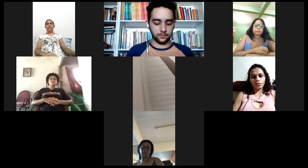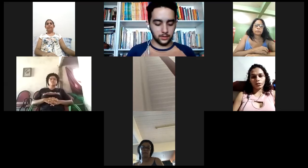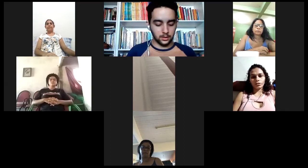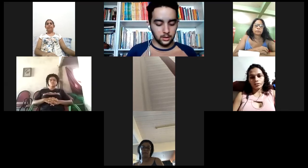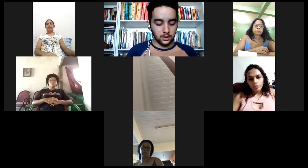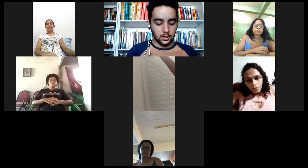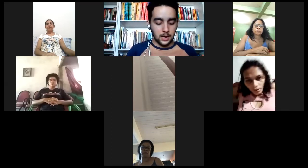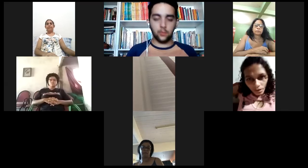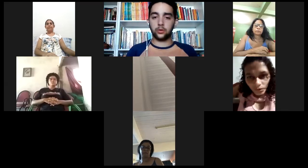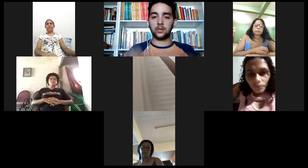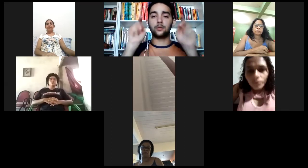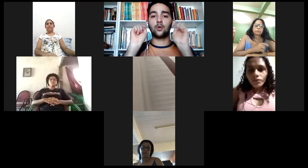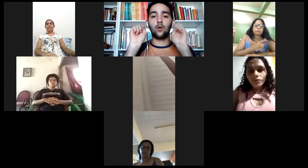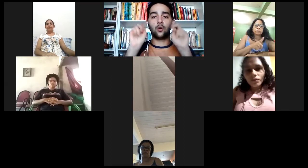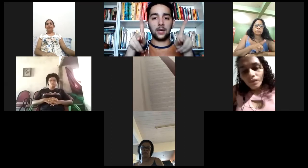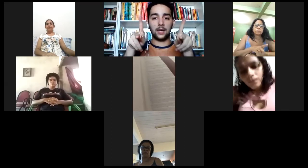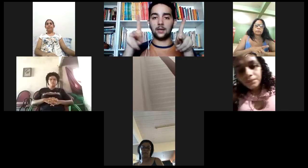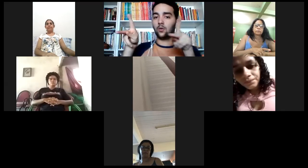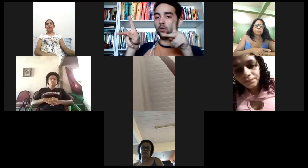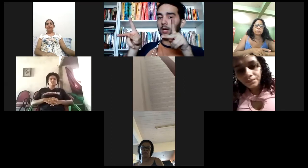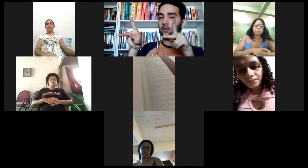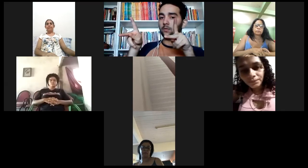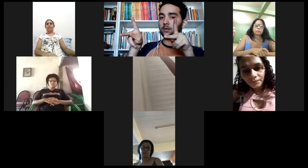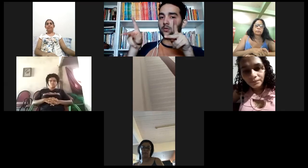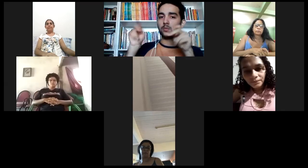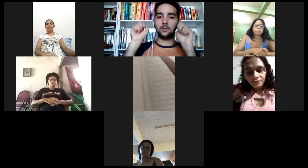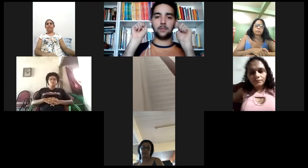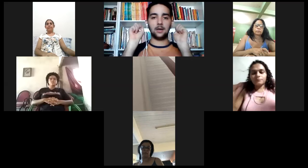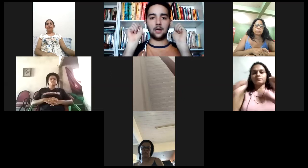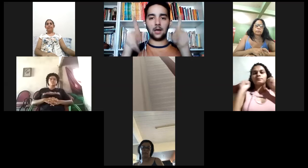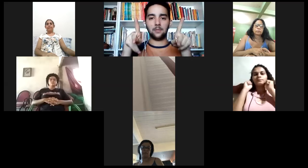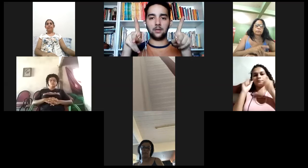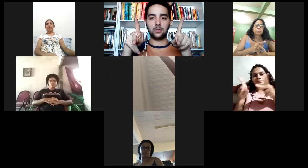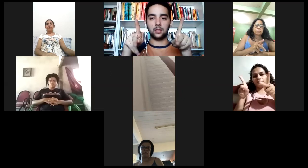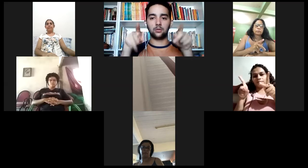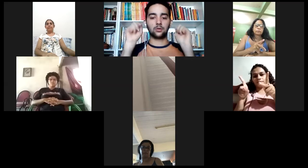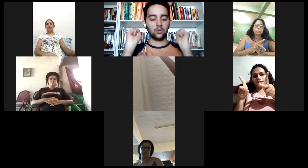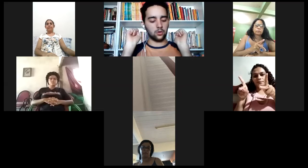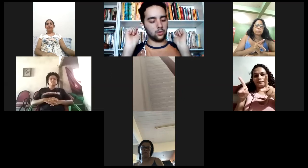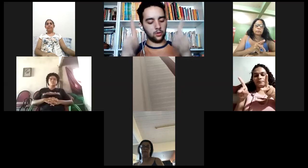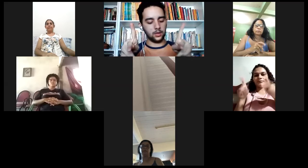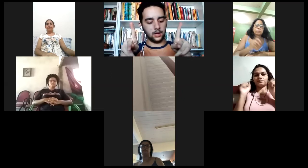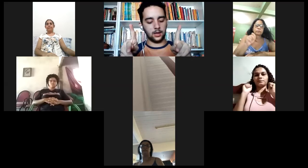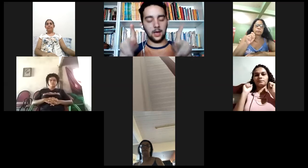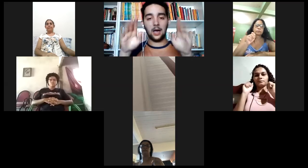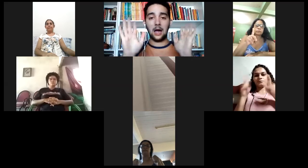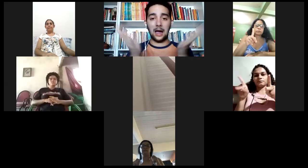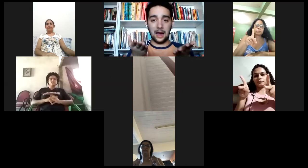81469457. Aí o outro responde ok. Ok, configuração de mão em P, abrindo os dedos.